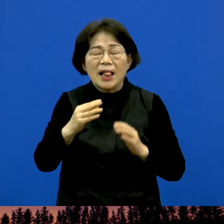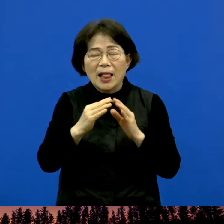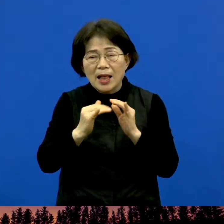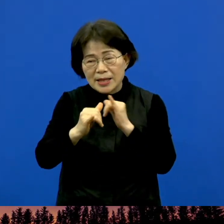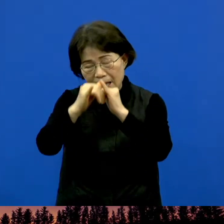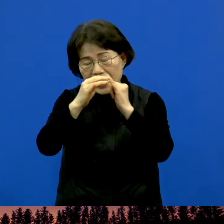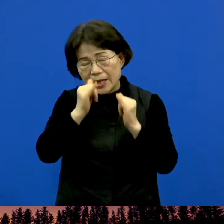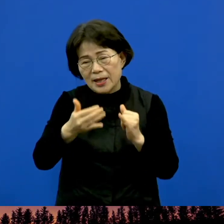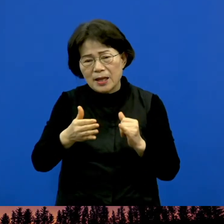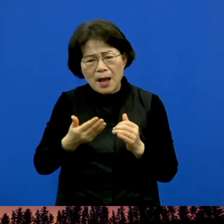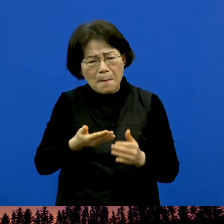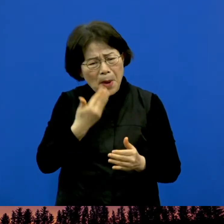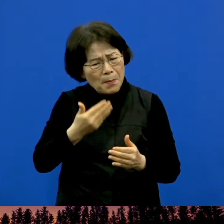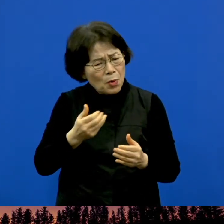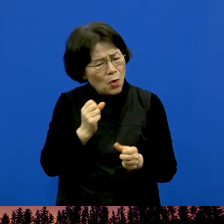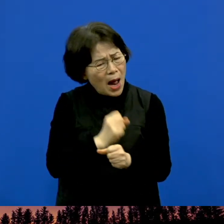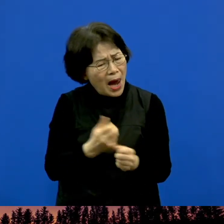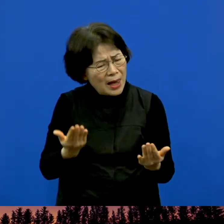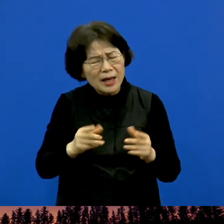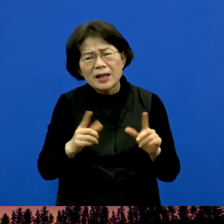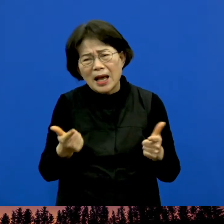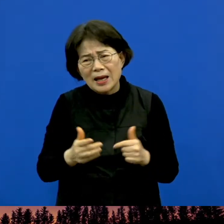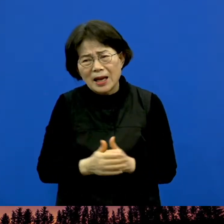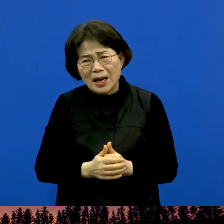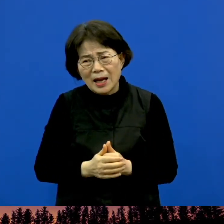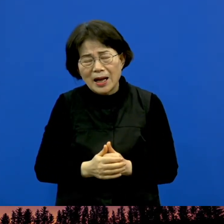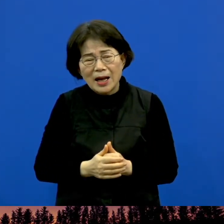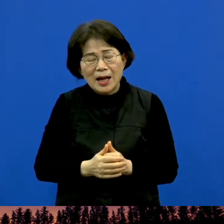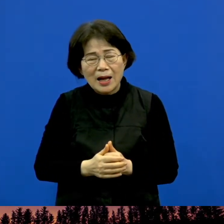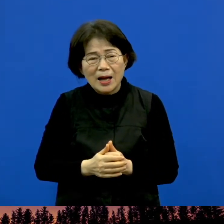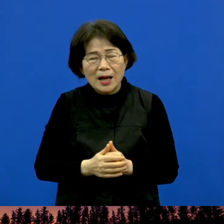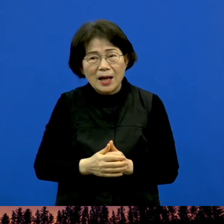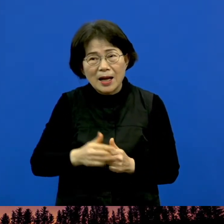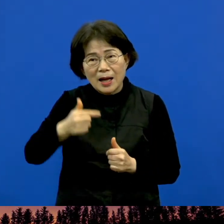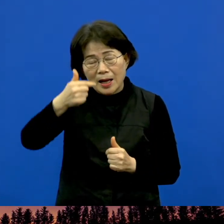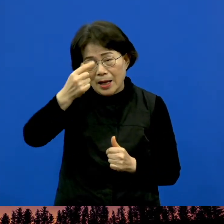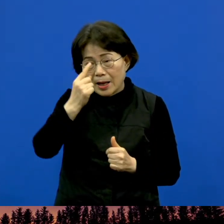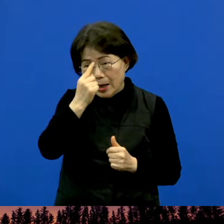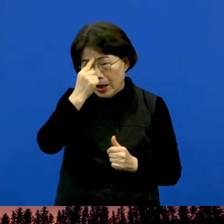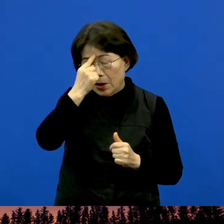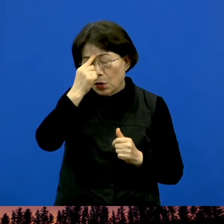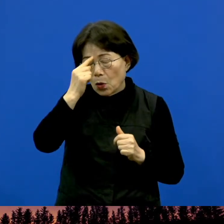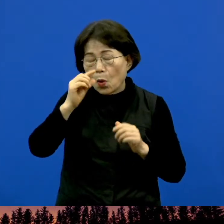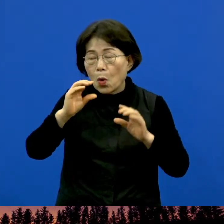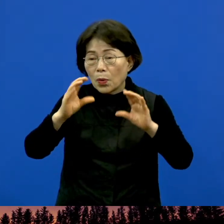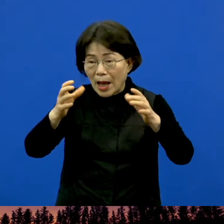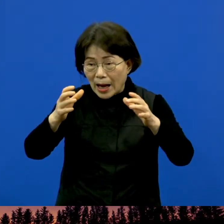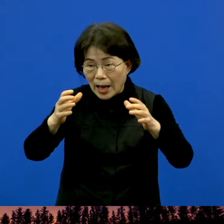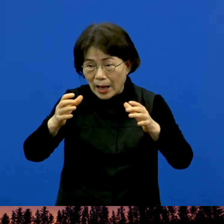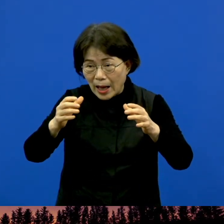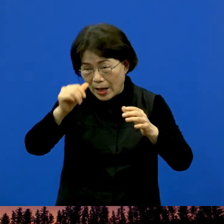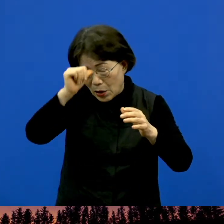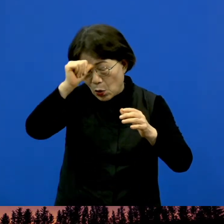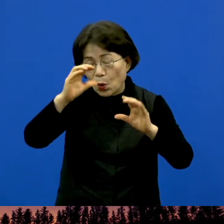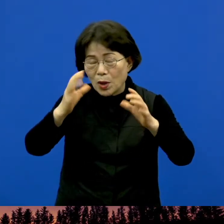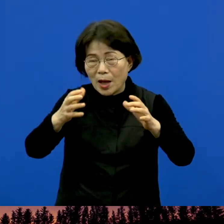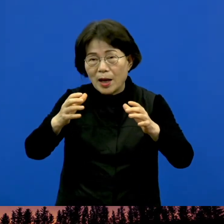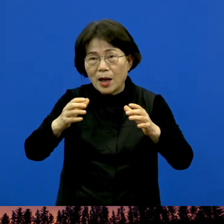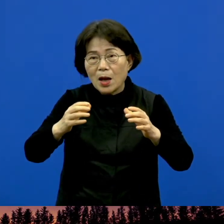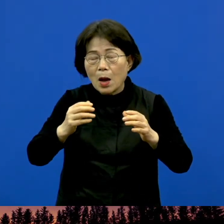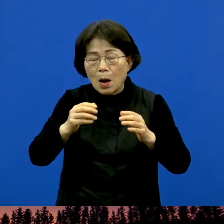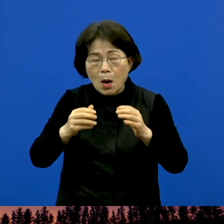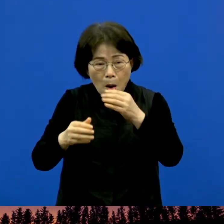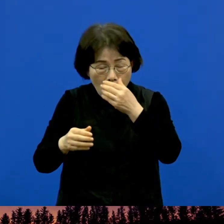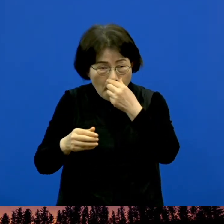예를 들면 이런 거. 인도에 코끼리가 많잖아요. 인도에 코끼리가 많아요. 그러니까 이 인도에 있는